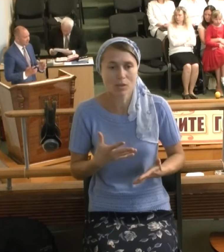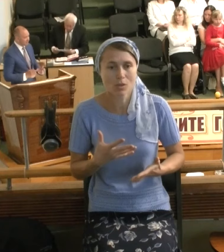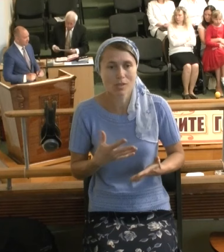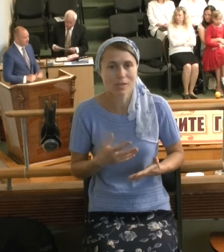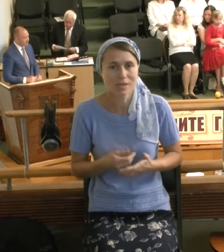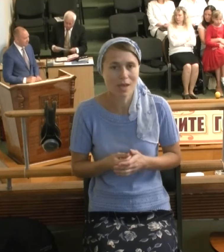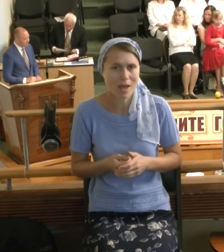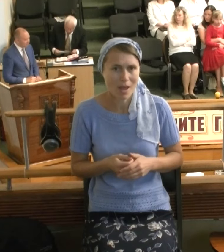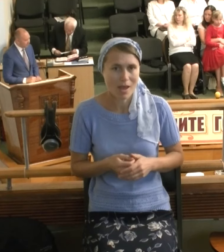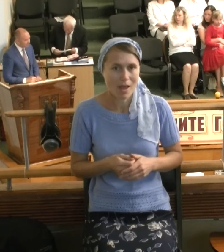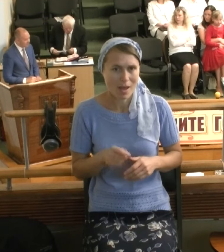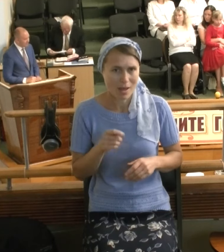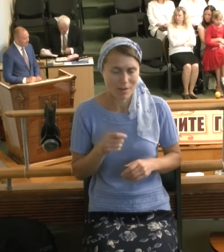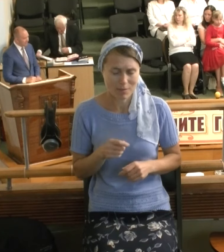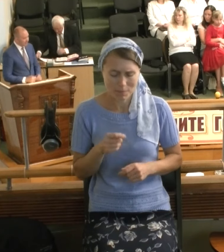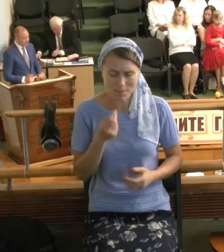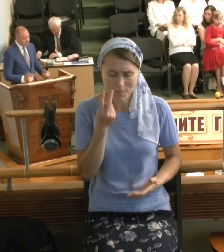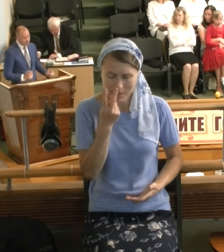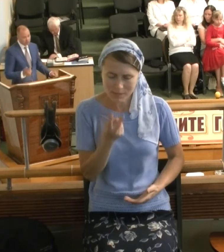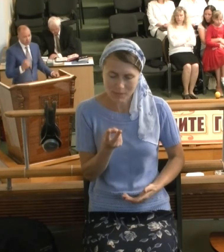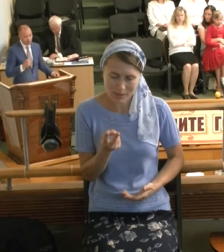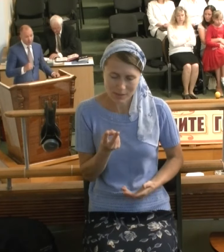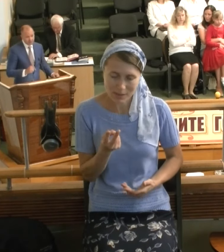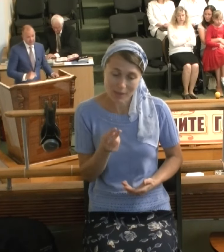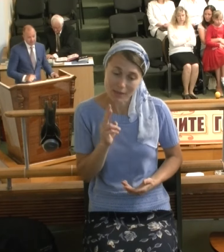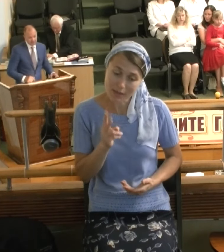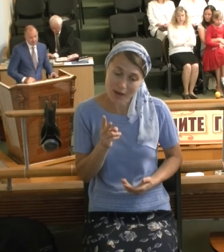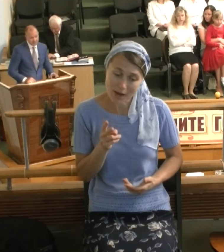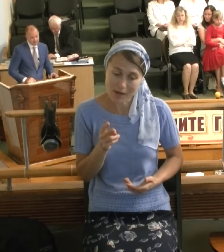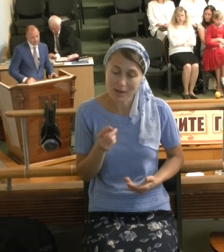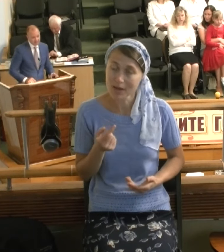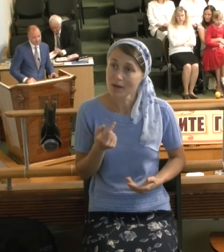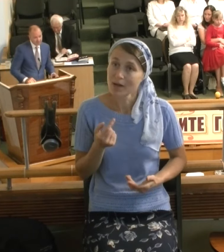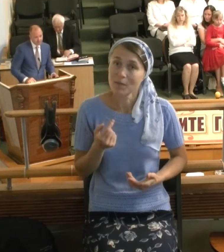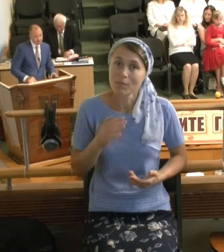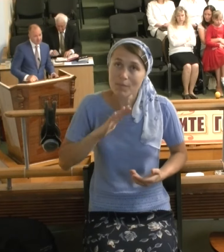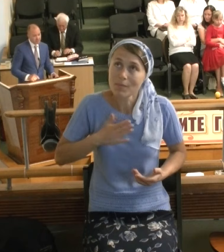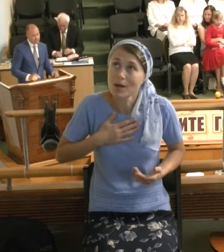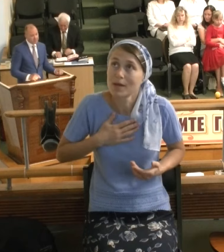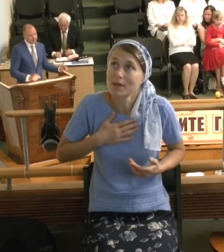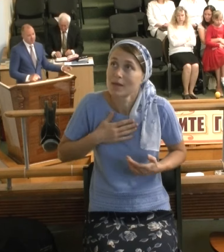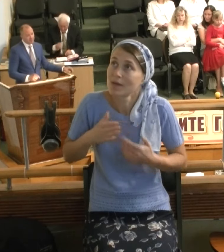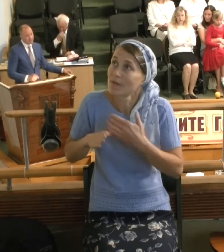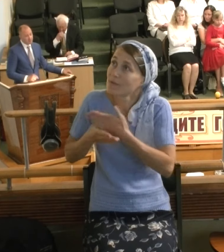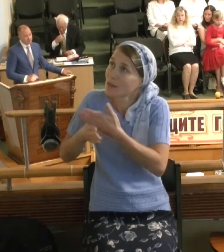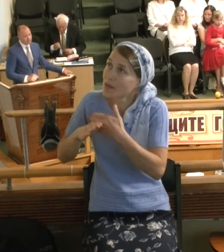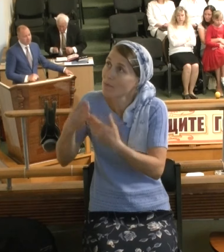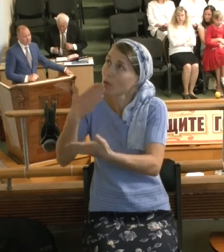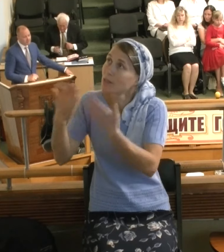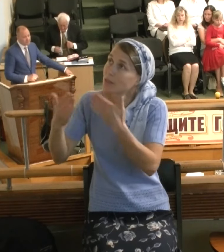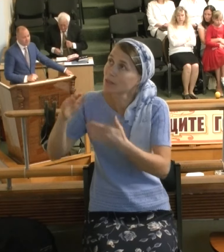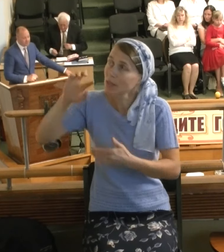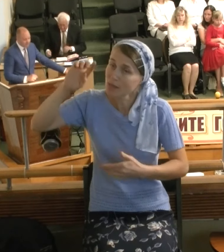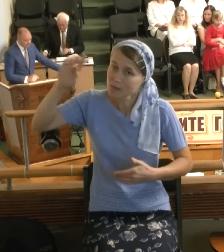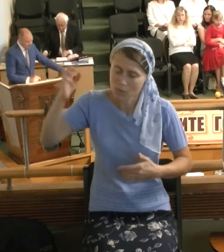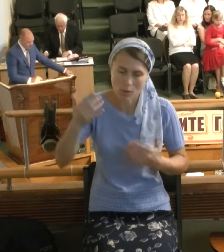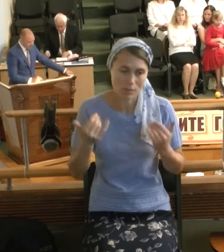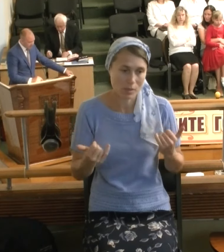оценить свои взаимоотношения с Богом, оценить то, что Бог сделал для нас. И сейчас перед молитвой мы